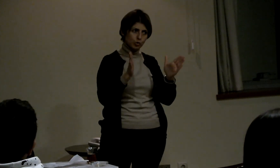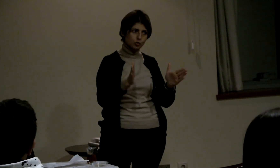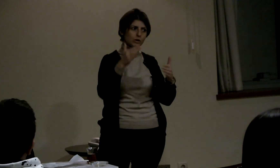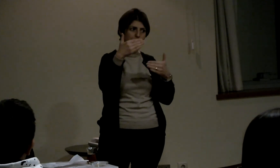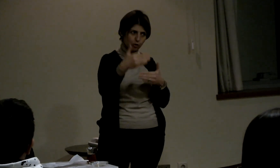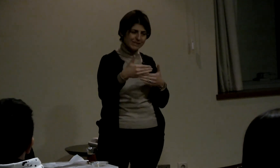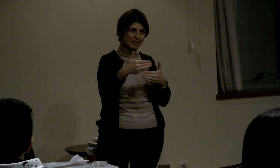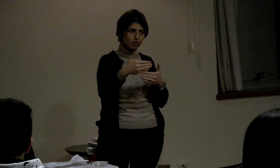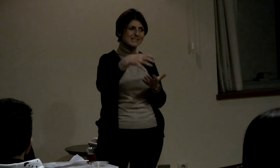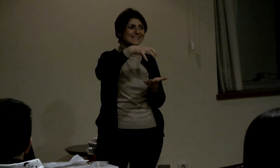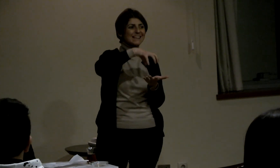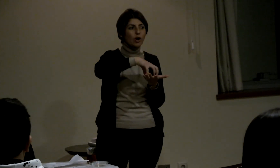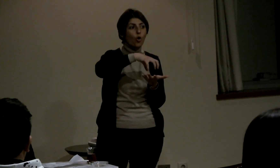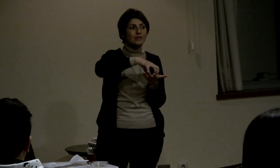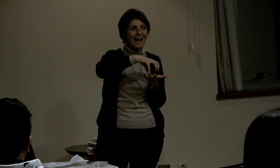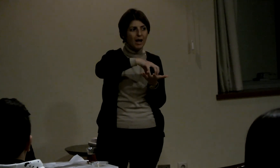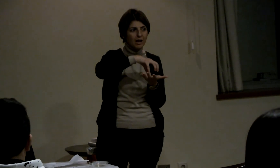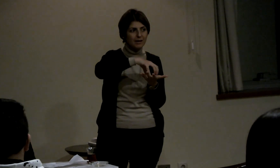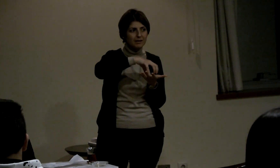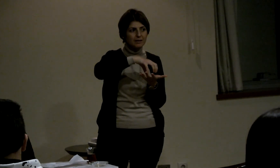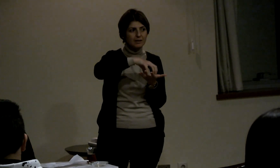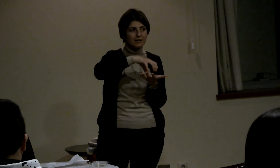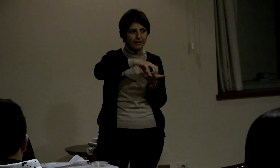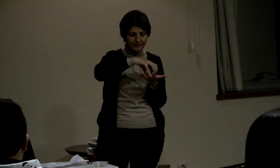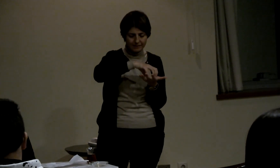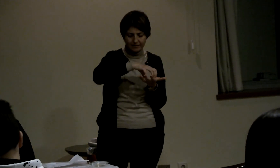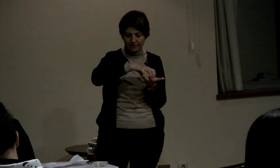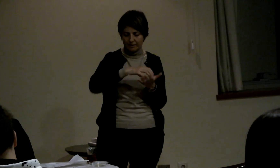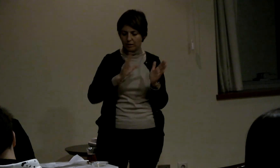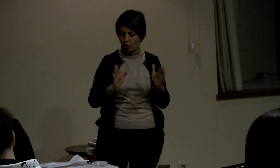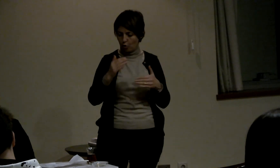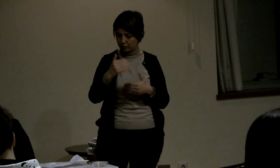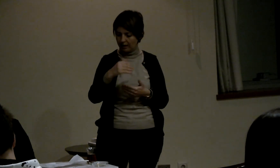kutu gibi gösteriyoruz. Ya da oda. Evet. Oda.